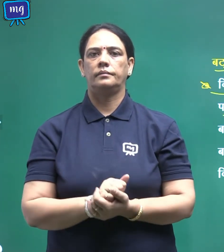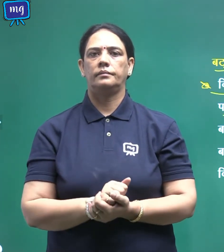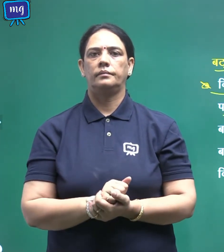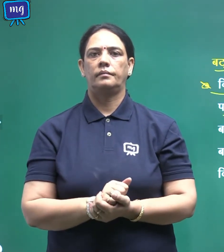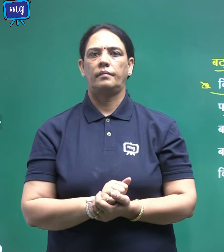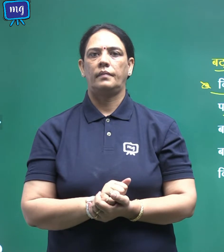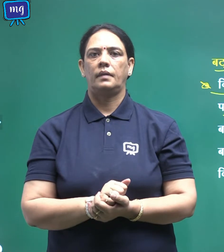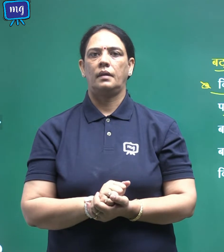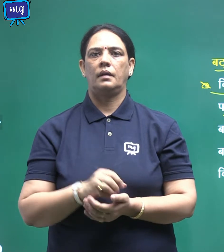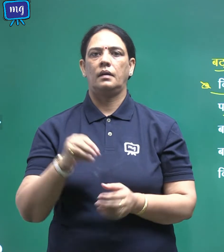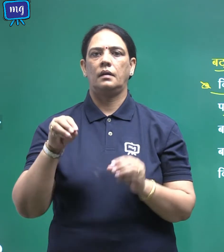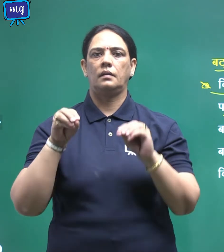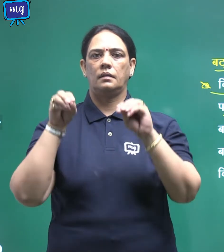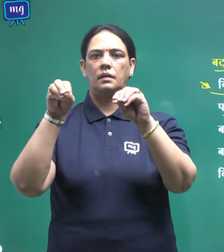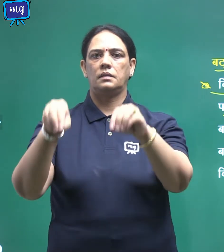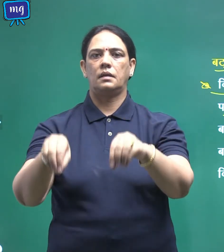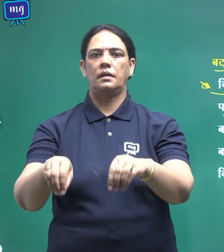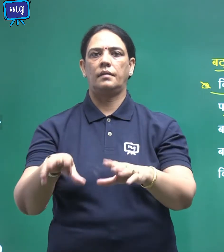दी जाने वाली